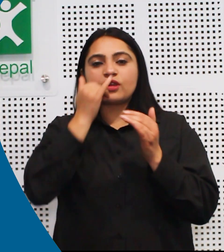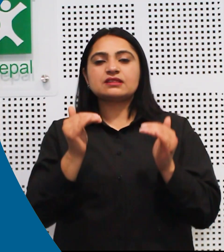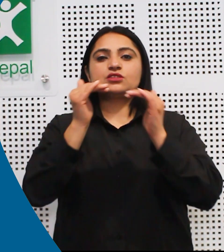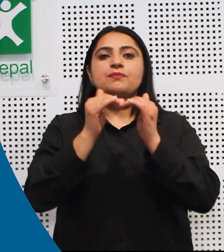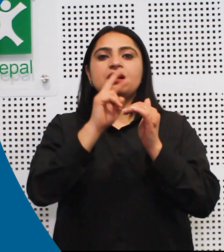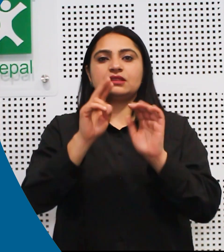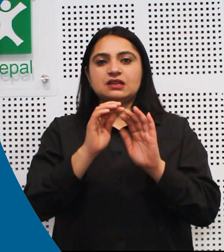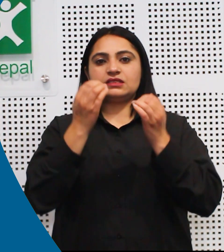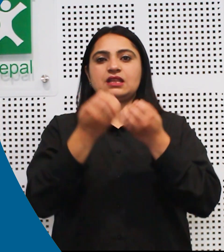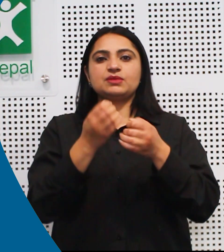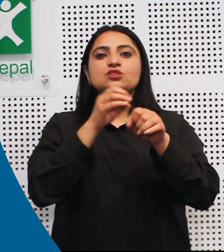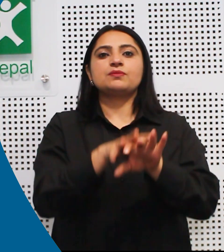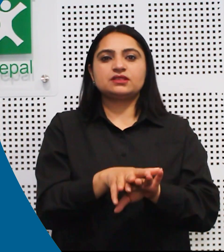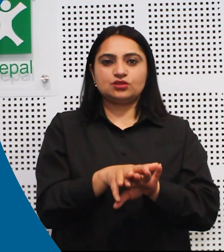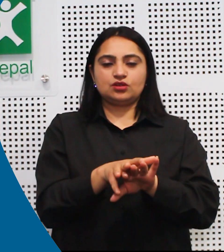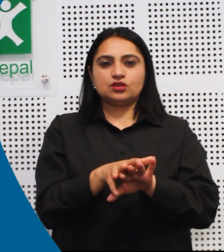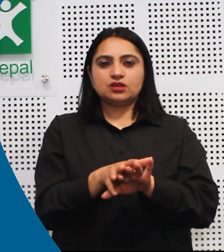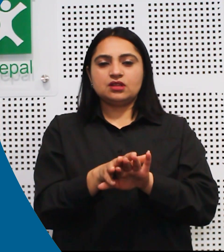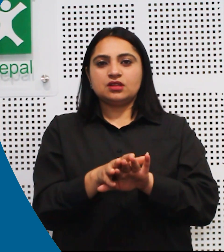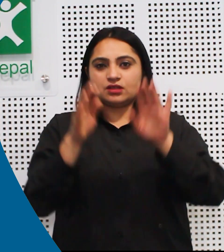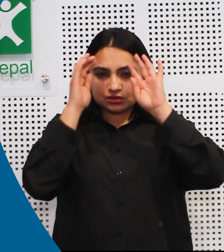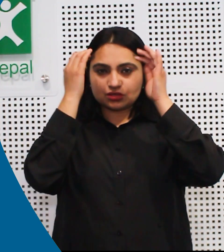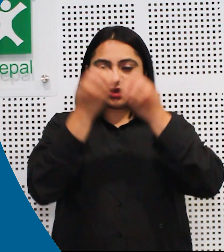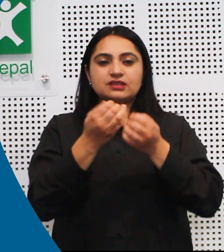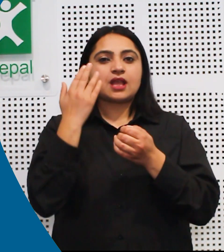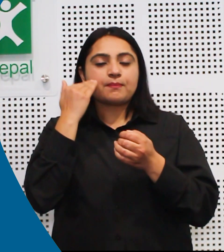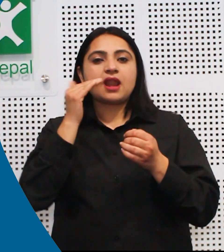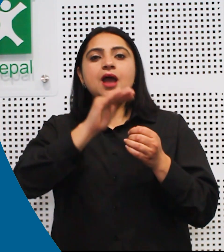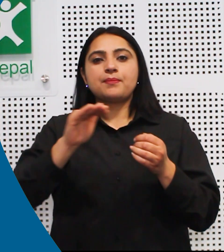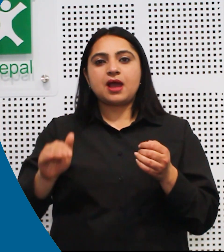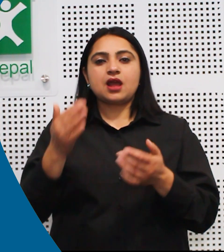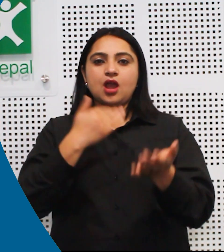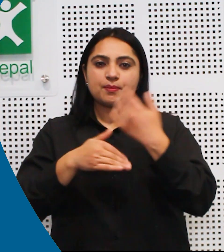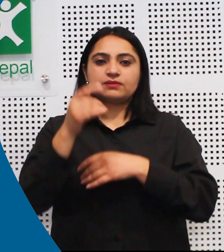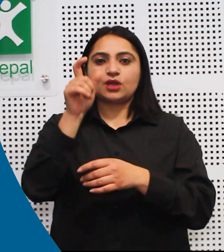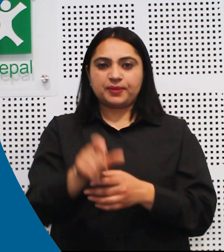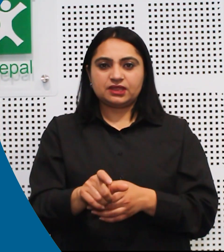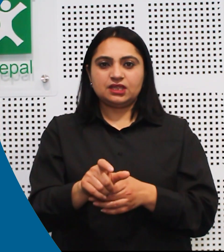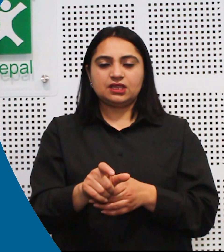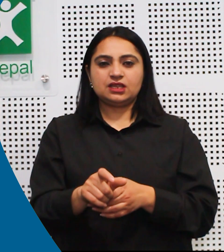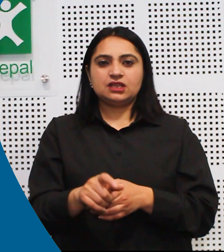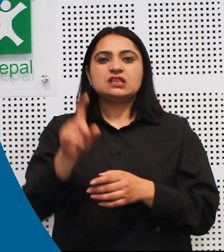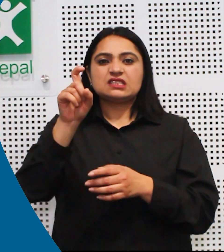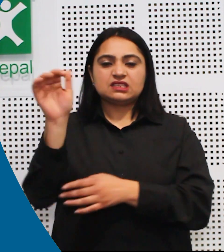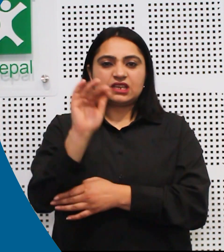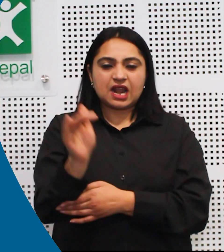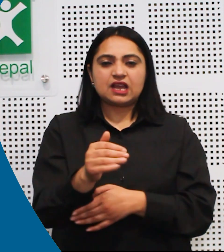तथा सामाजिक समावेशीकरण, संरक्षण, महिला बालबालिका, अपाङ्गता भएका व्यक्ति, ज्येष्ठ नागरिक आदि